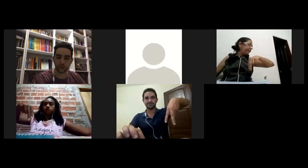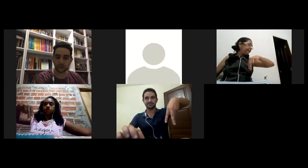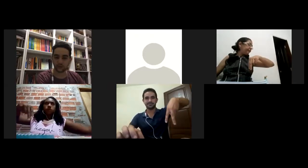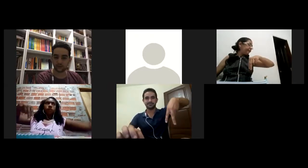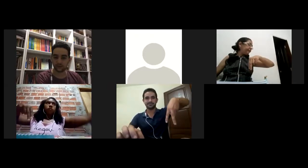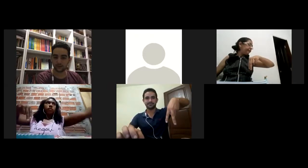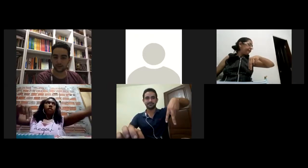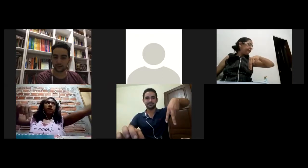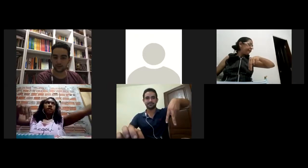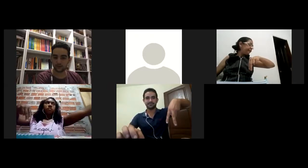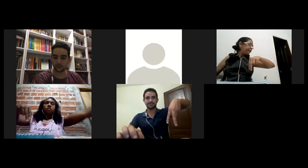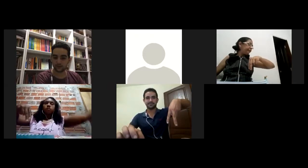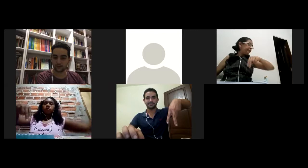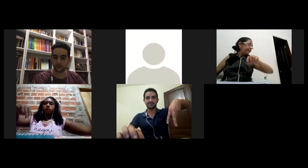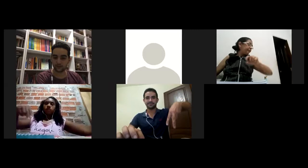G.